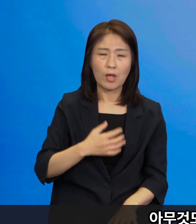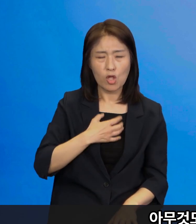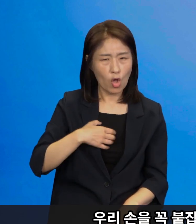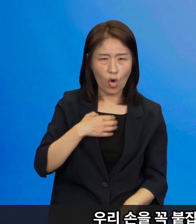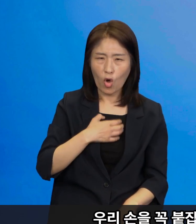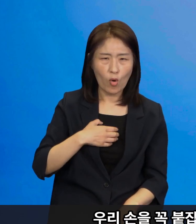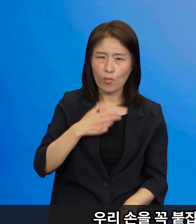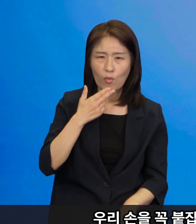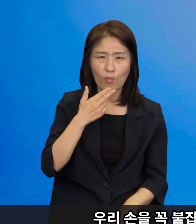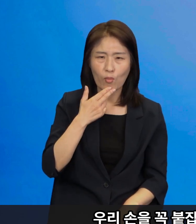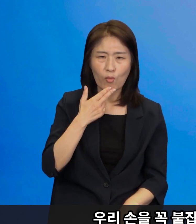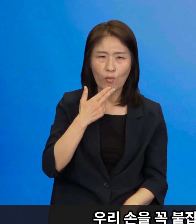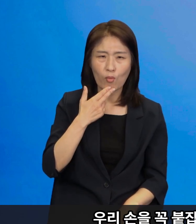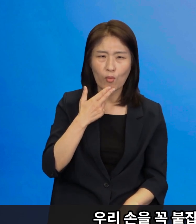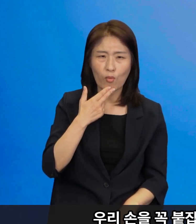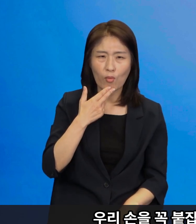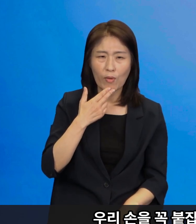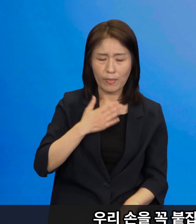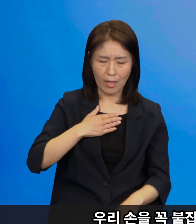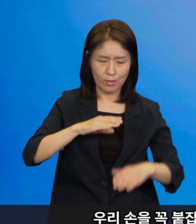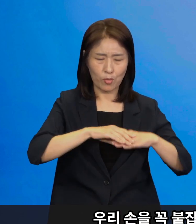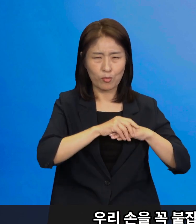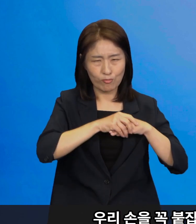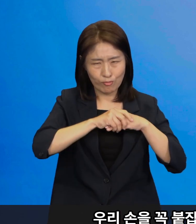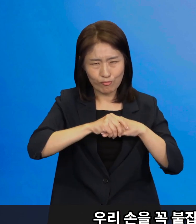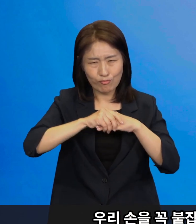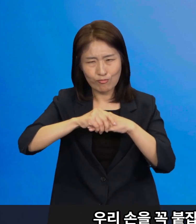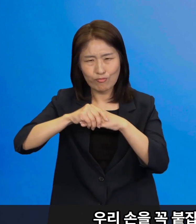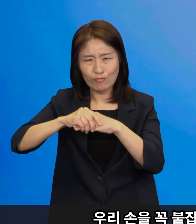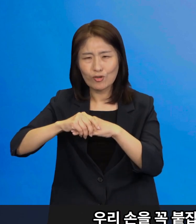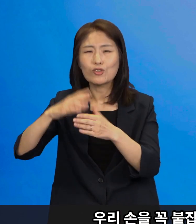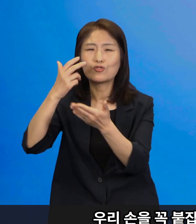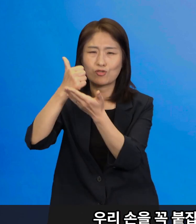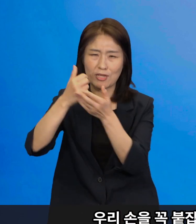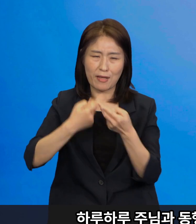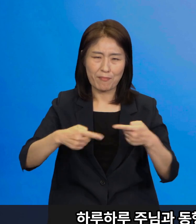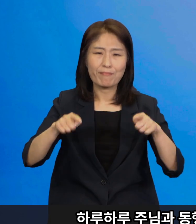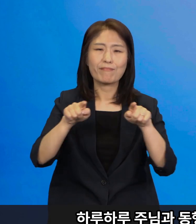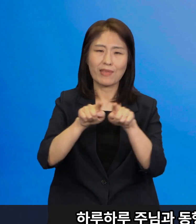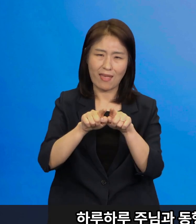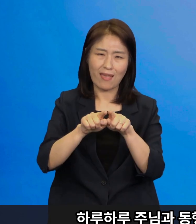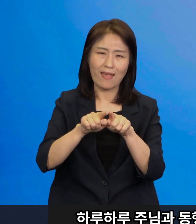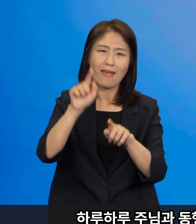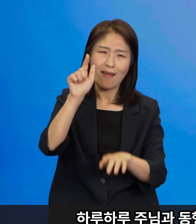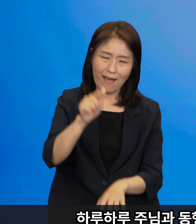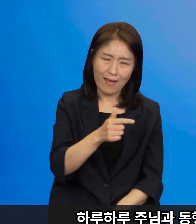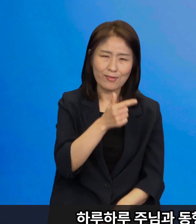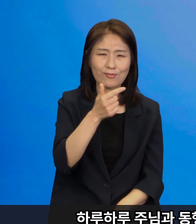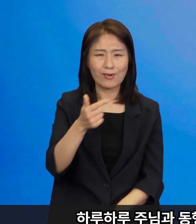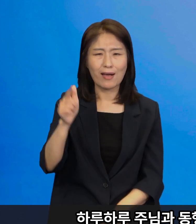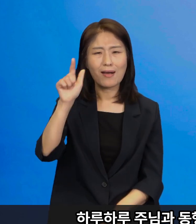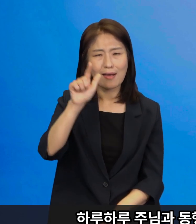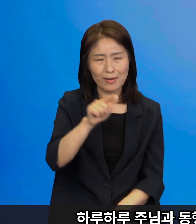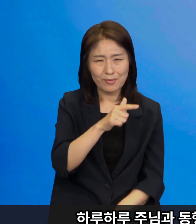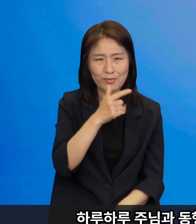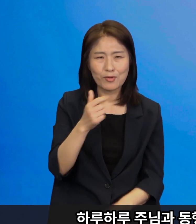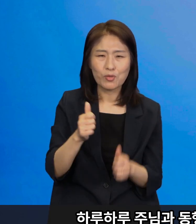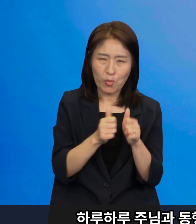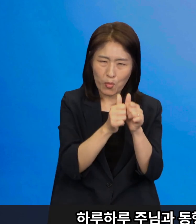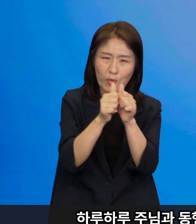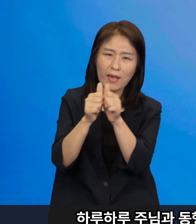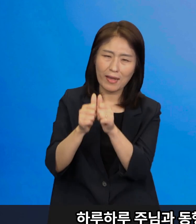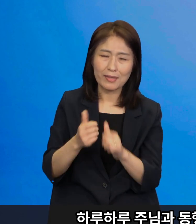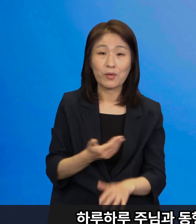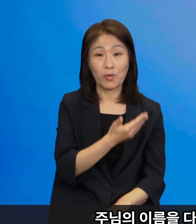아니하고 우리 손을 꼭 붙잡고 나아가시는 그 주님과 함께 하루하루 주님과 동행하는 여러분들의 삶이